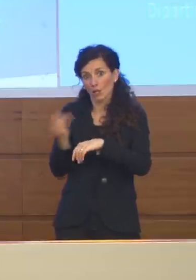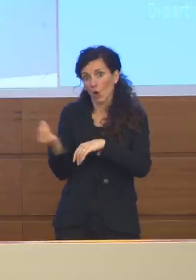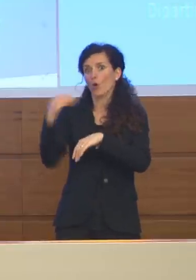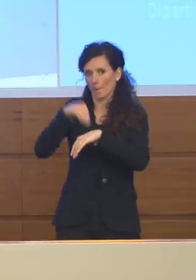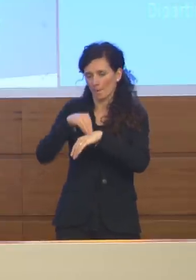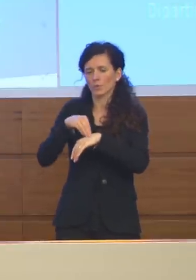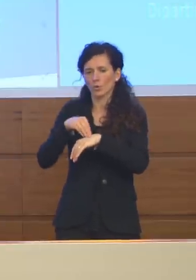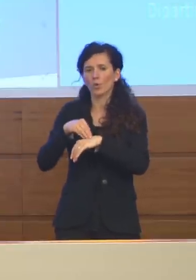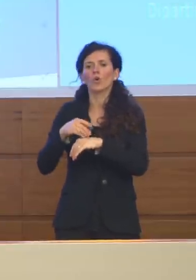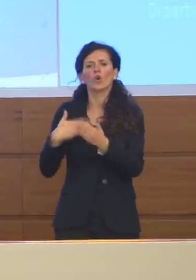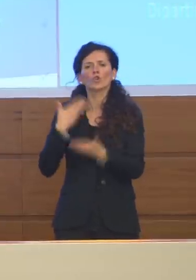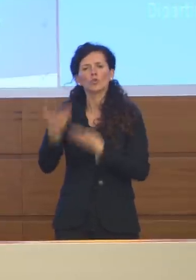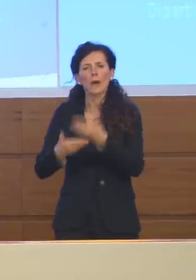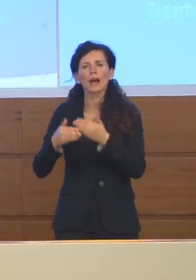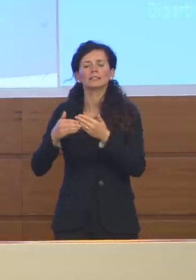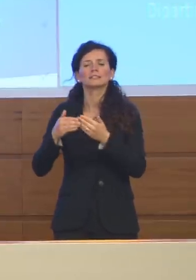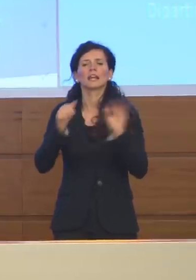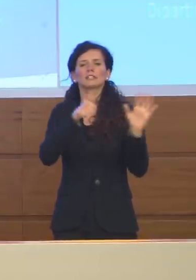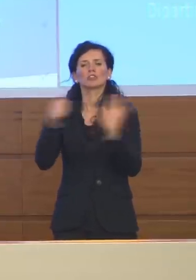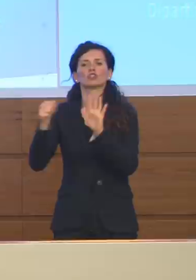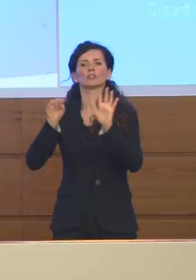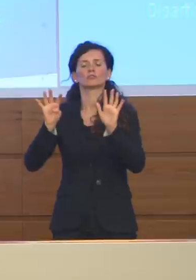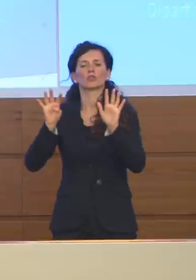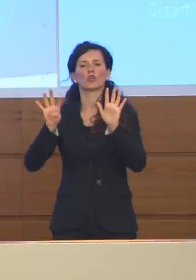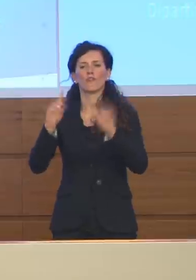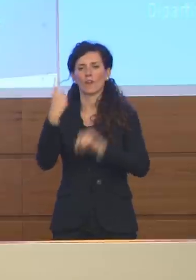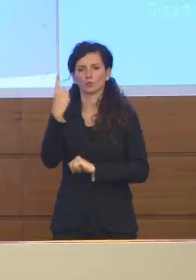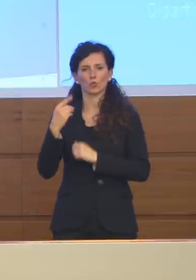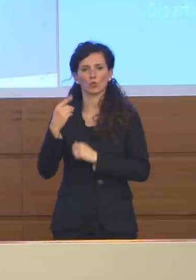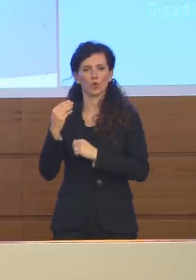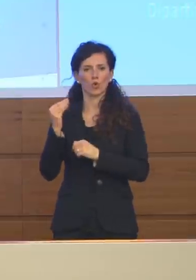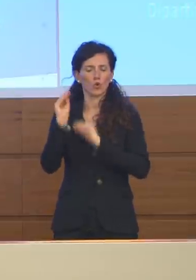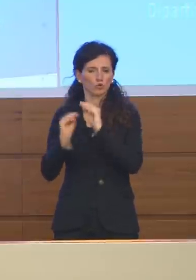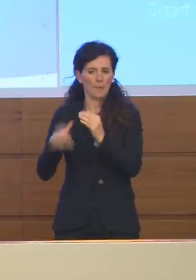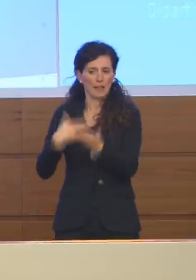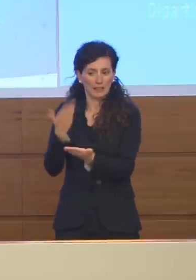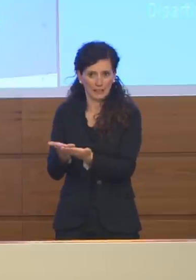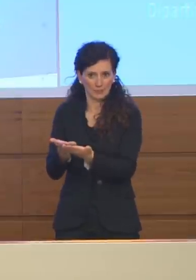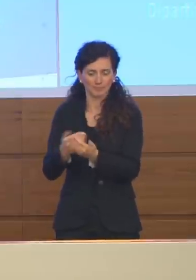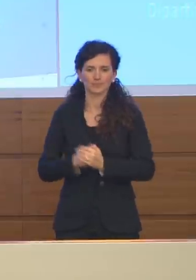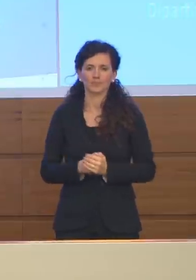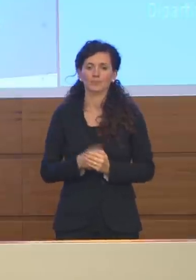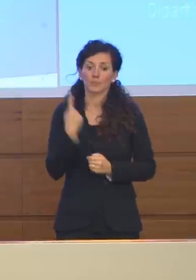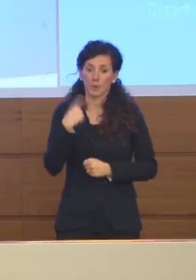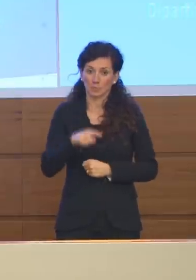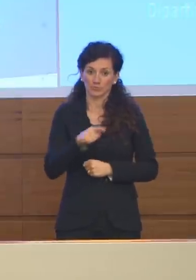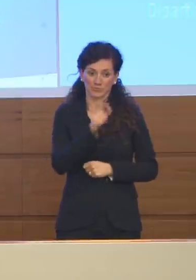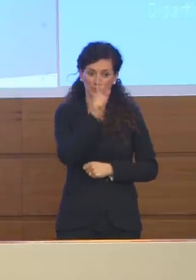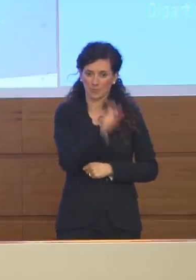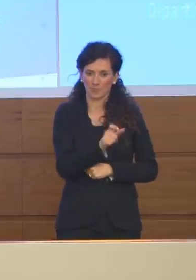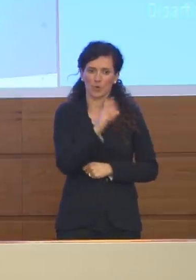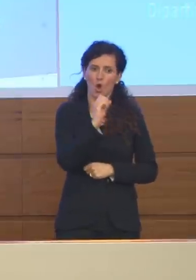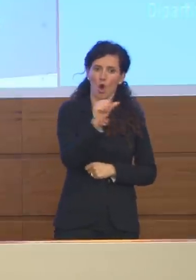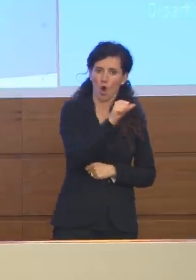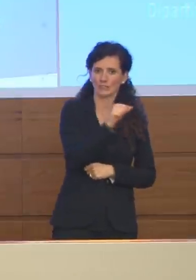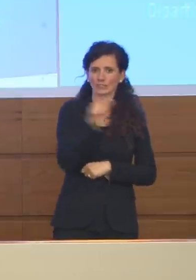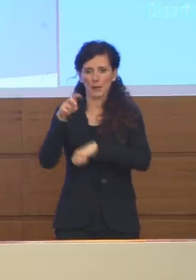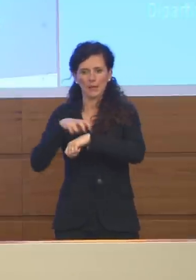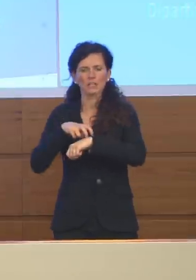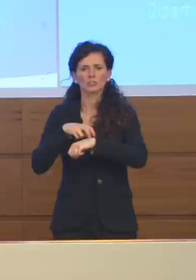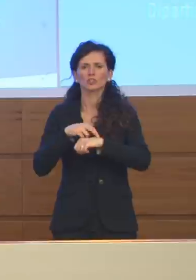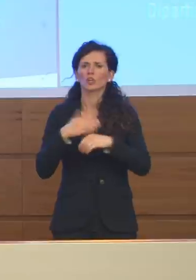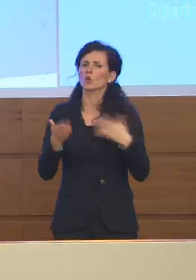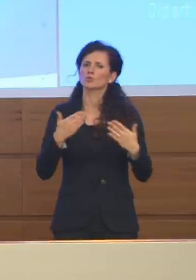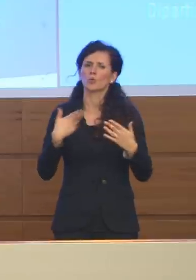691 domande si tratta di personale che avvieremo immediatamente nei luoghi in cui ci